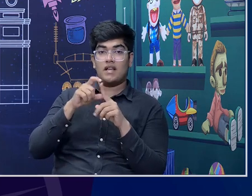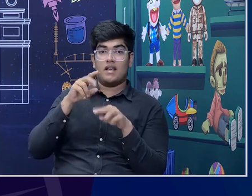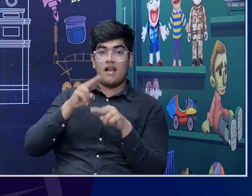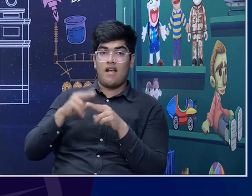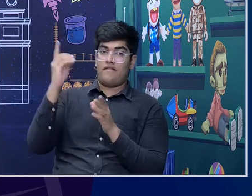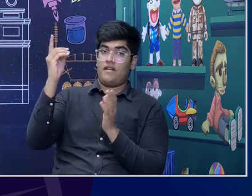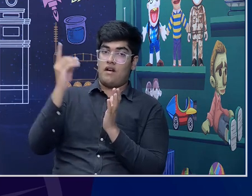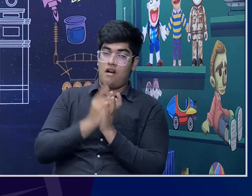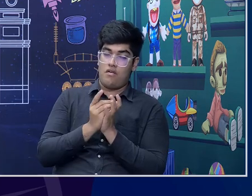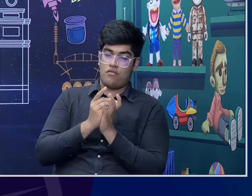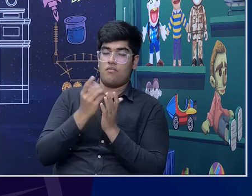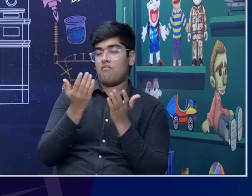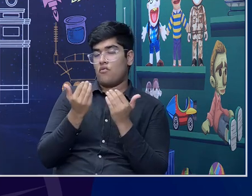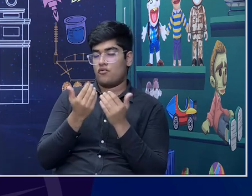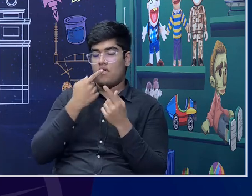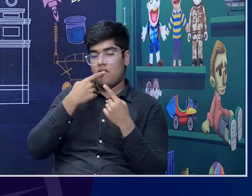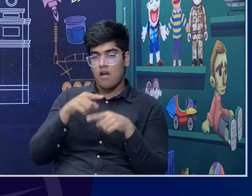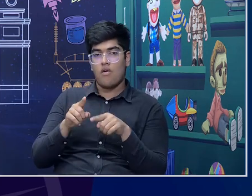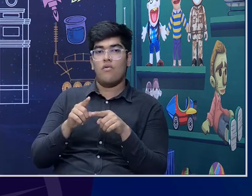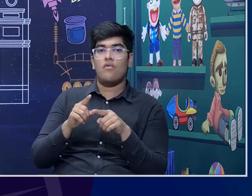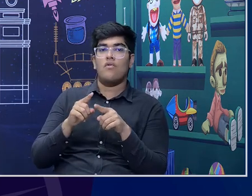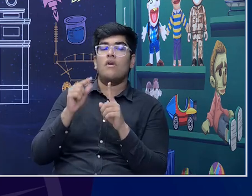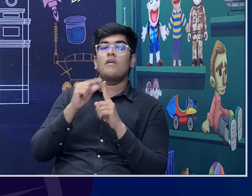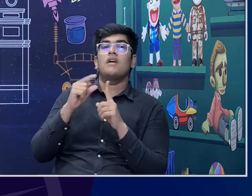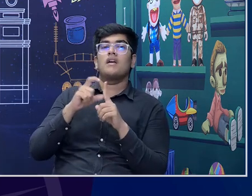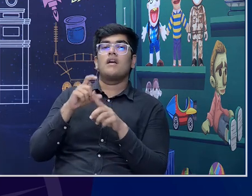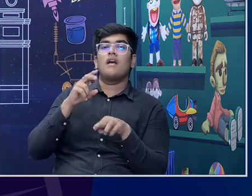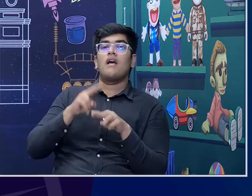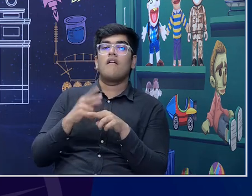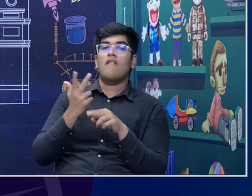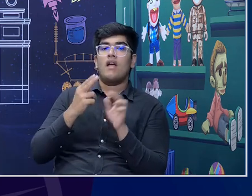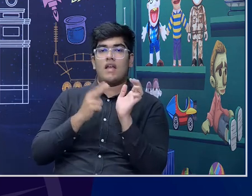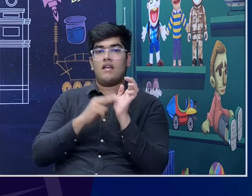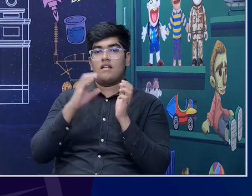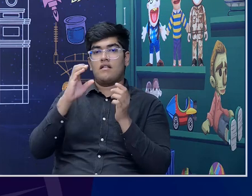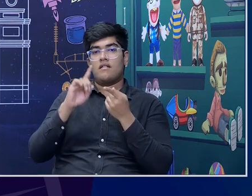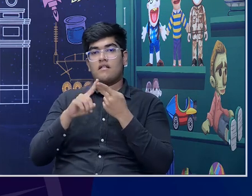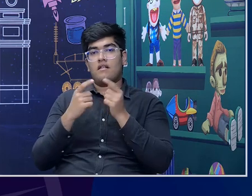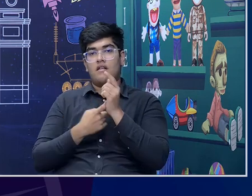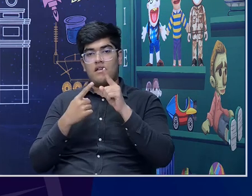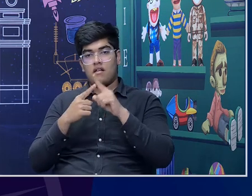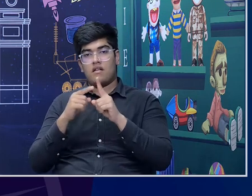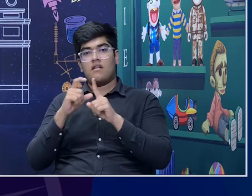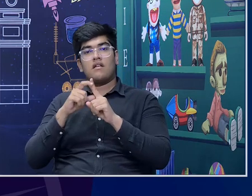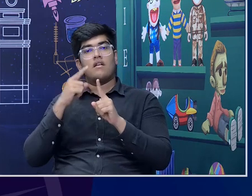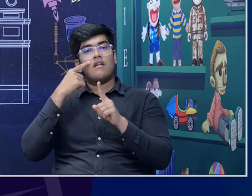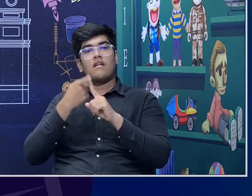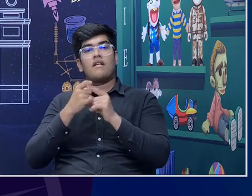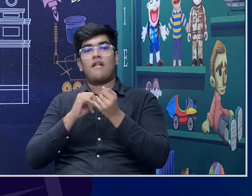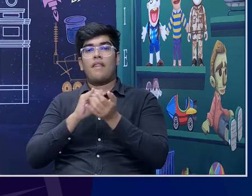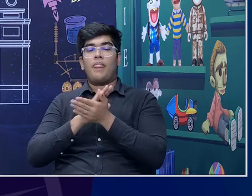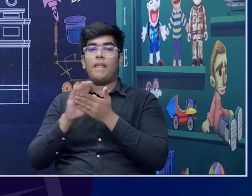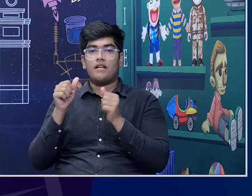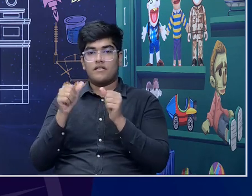download कर सकते हैं फ्री में और कहां से कर सकते हैं ncrt.nc.gov.in और